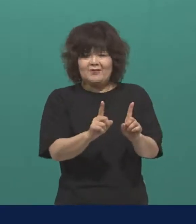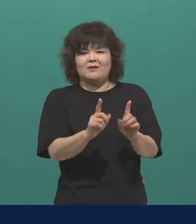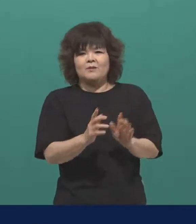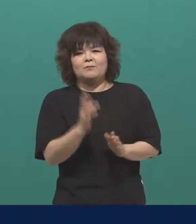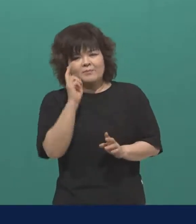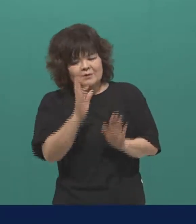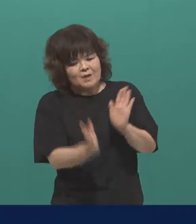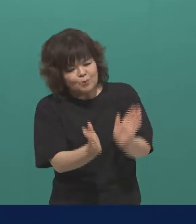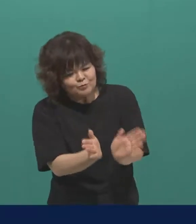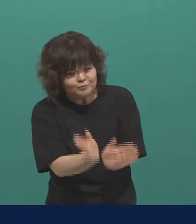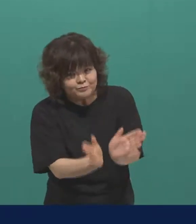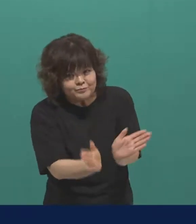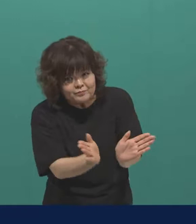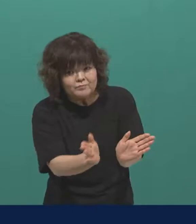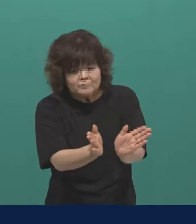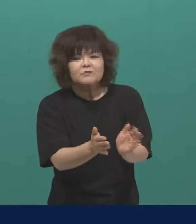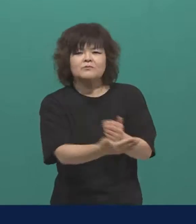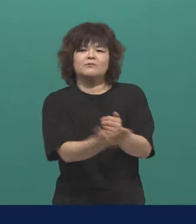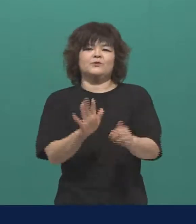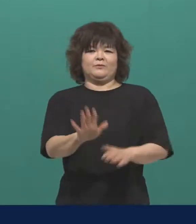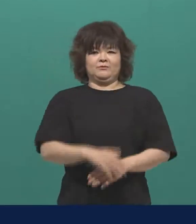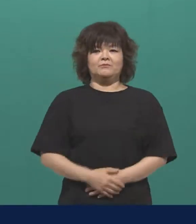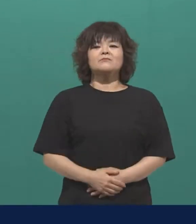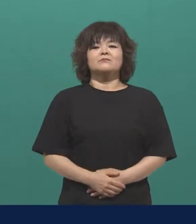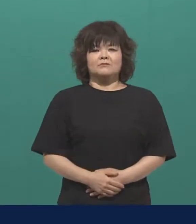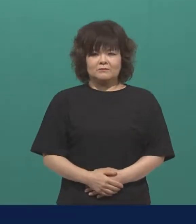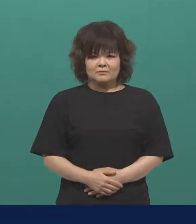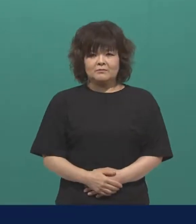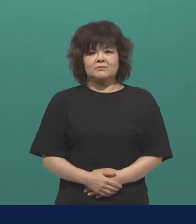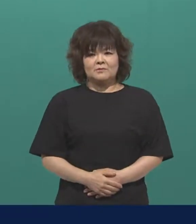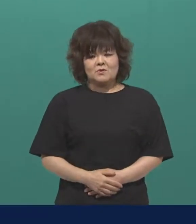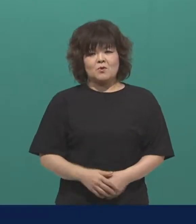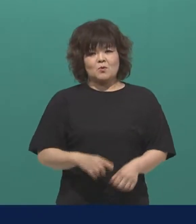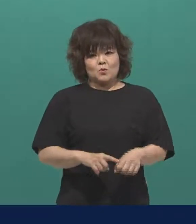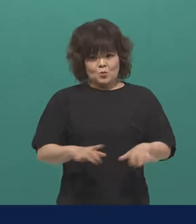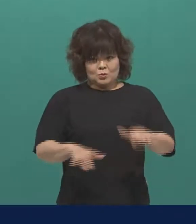守り、園児の安全を確保するものです。